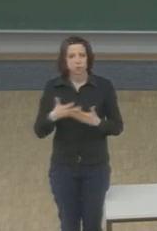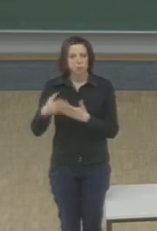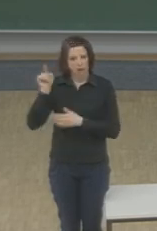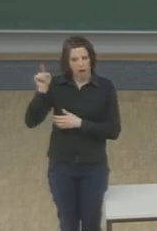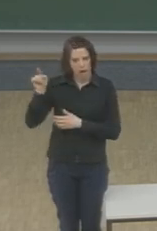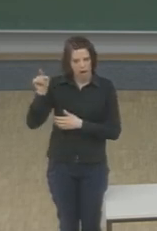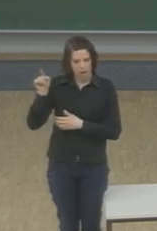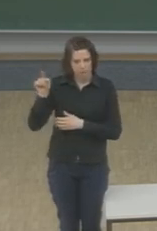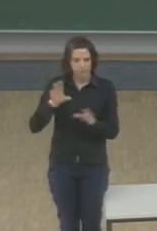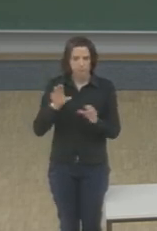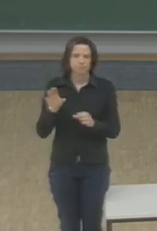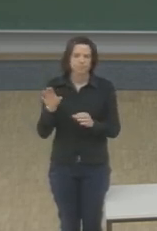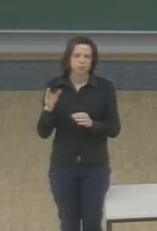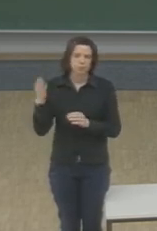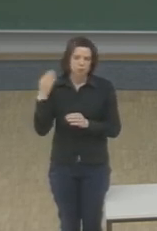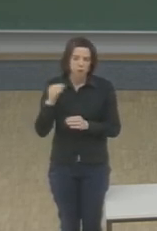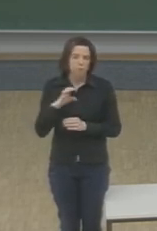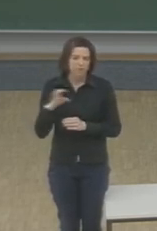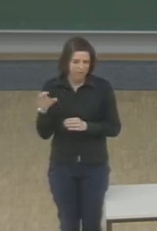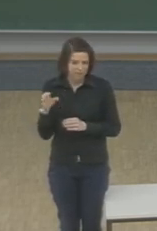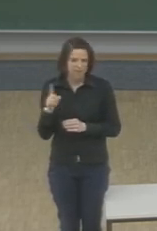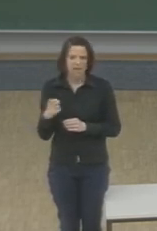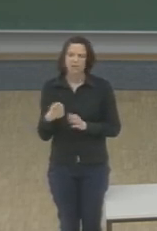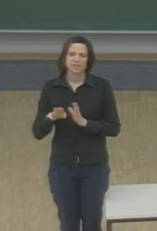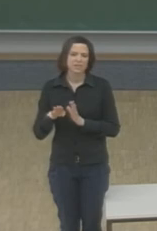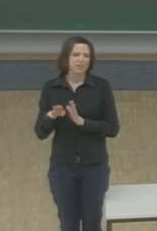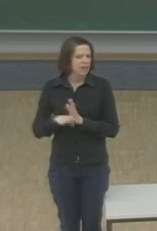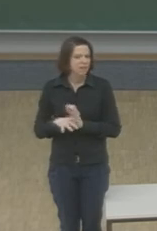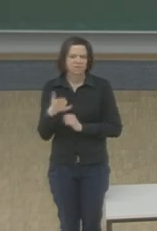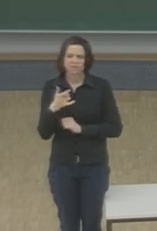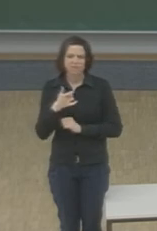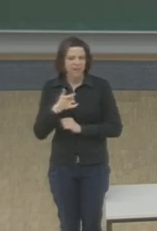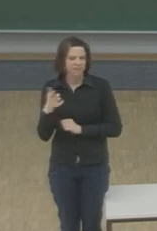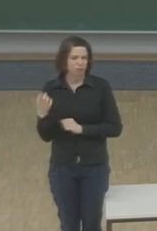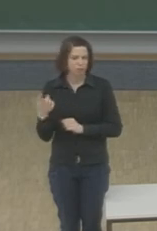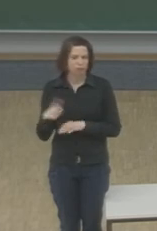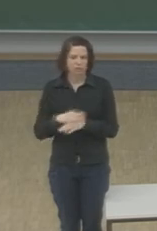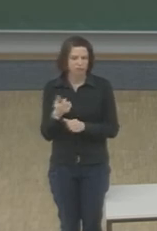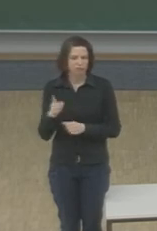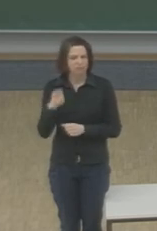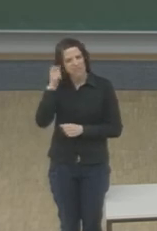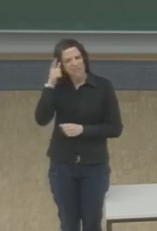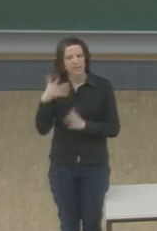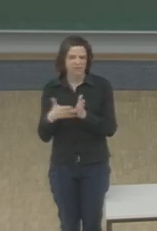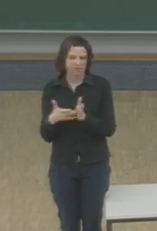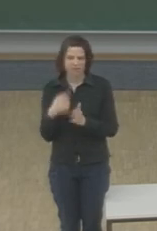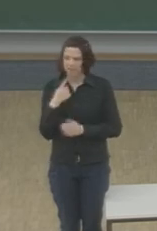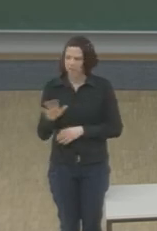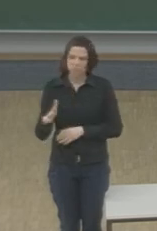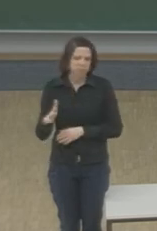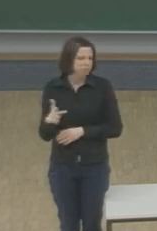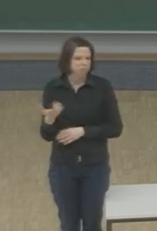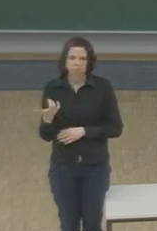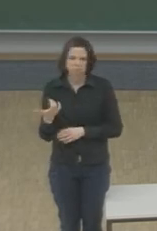seinerzeit sehr populären, von McClelland aber als latent rassistisch und klassistisch empfundenen Intelligenztests ins